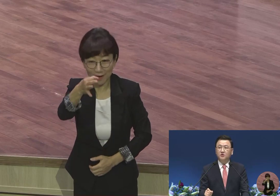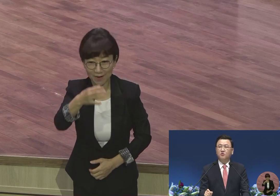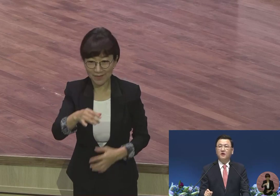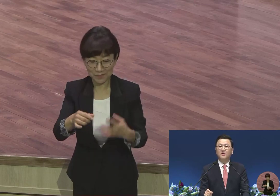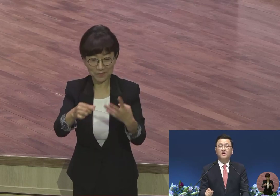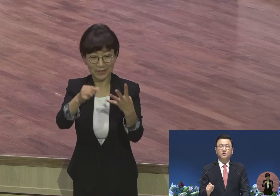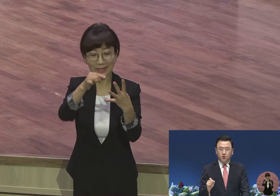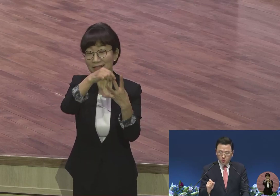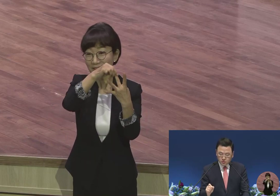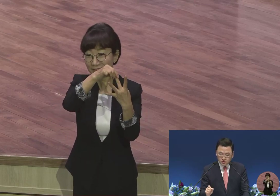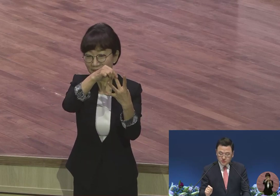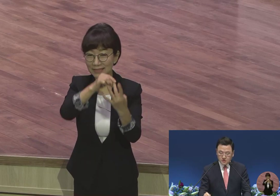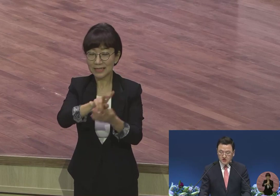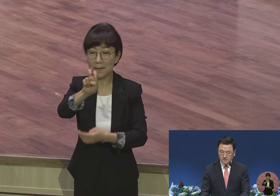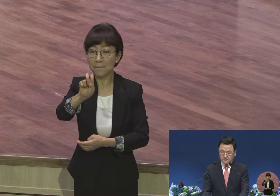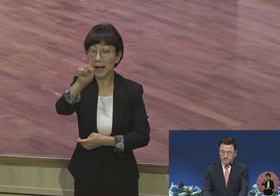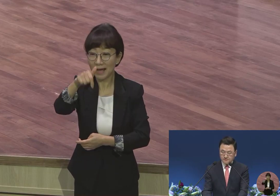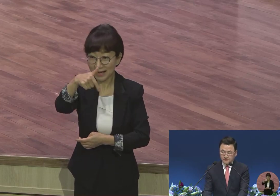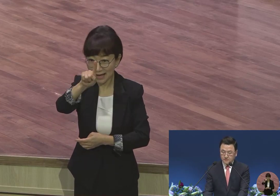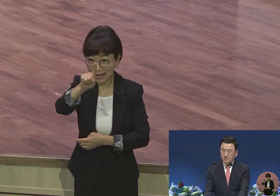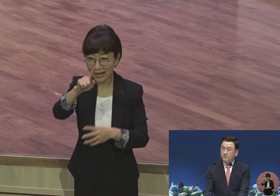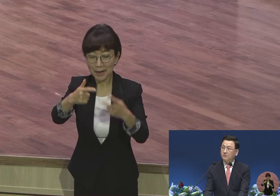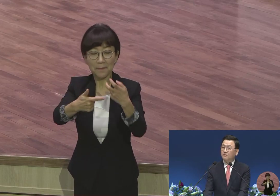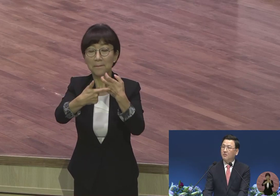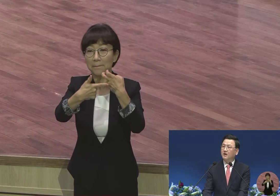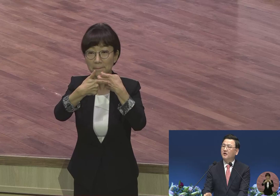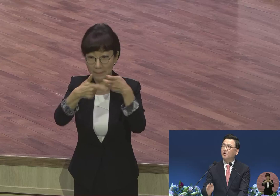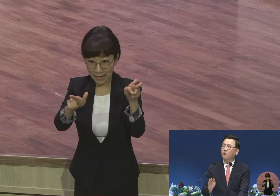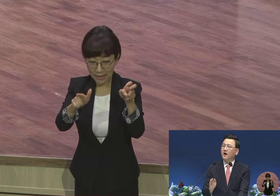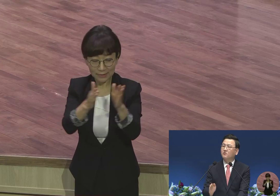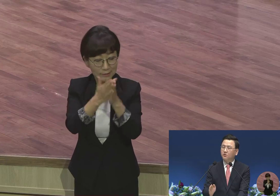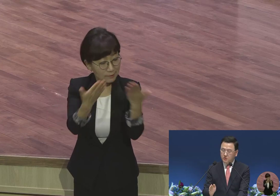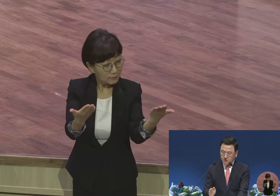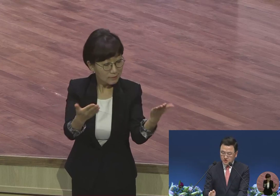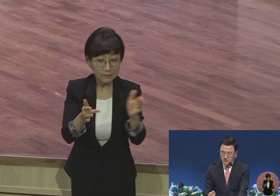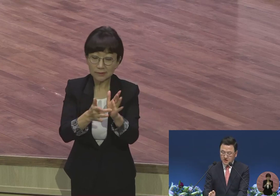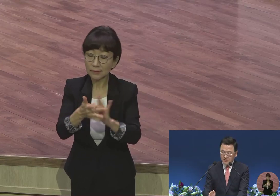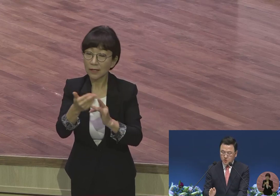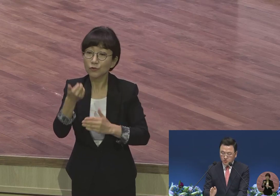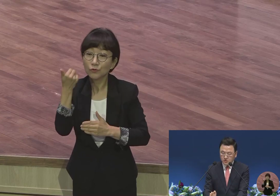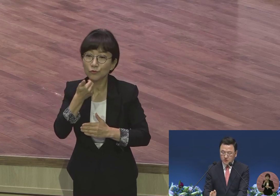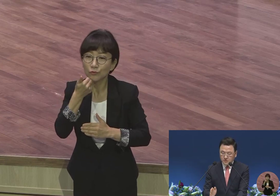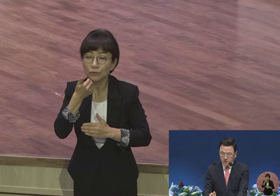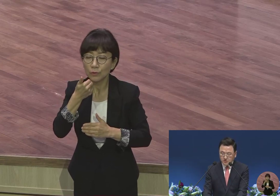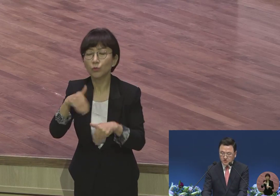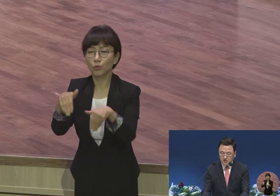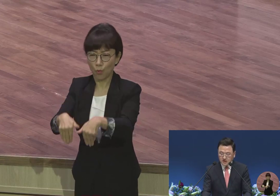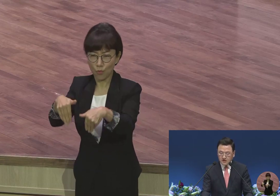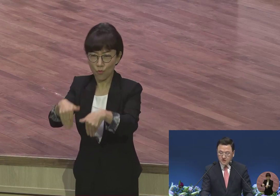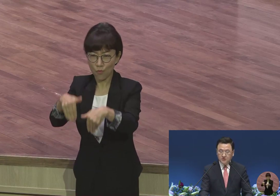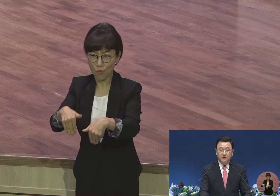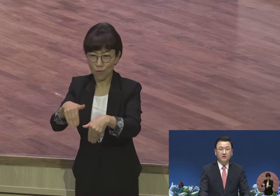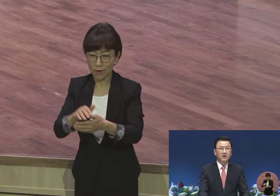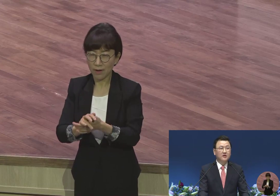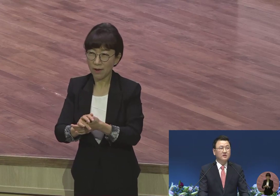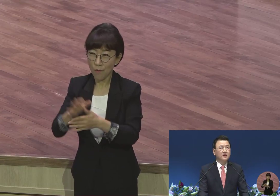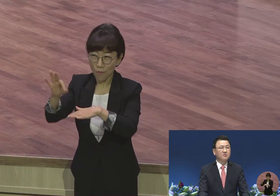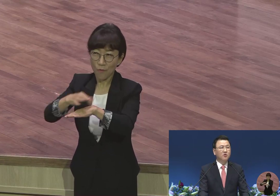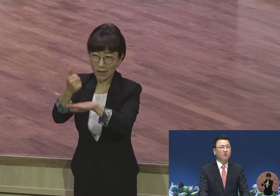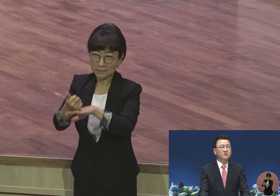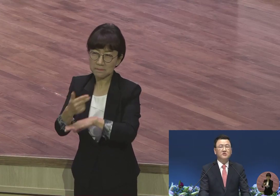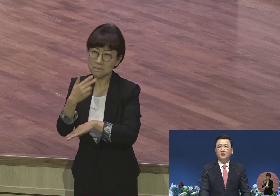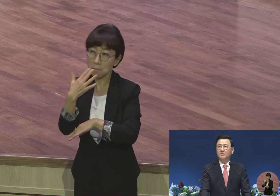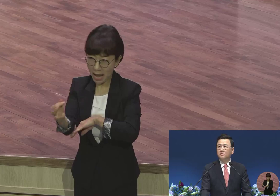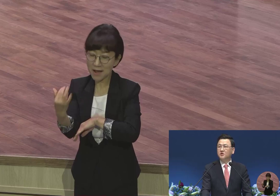말하면서도 그리스도가 종으로 오셨다. 만왕의 왕으로 오셨지만 종처럼 철저히 낮아지셔서 이